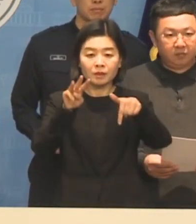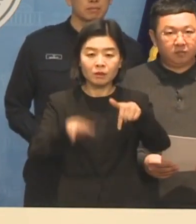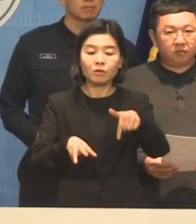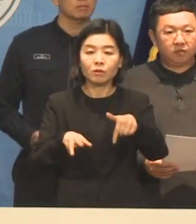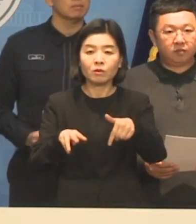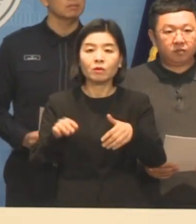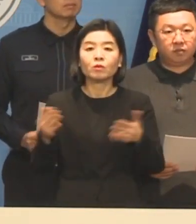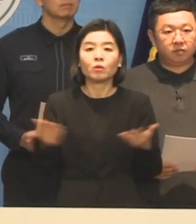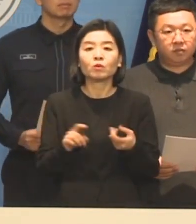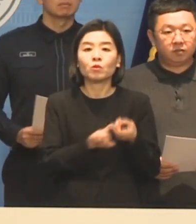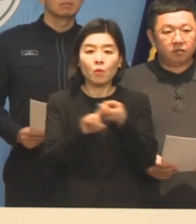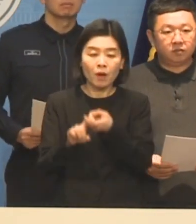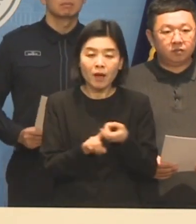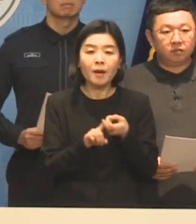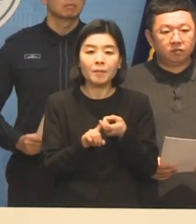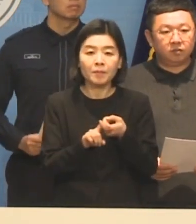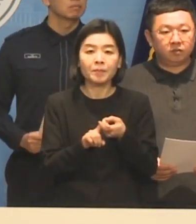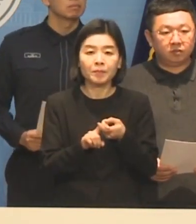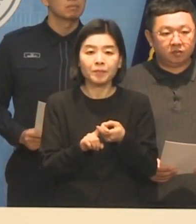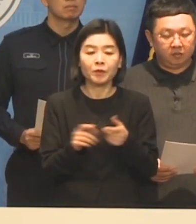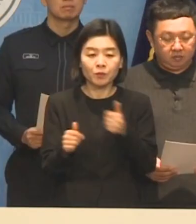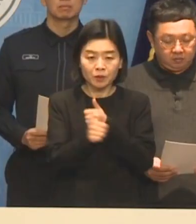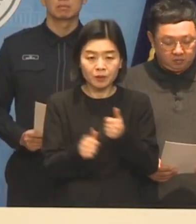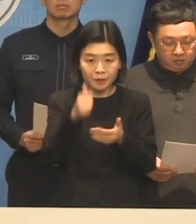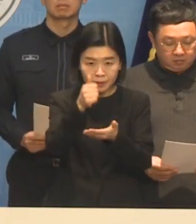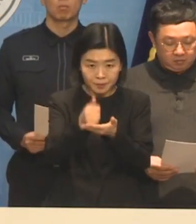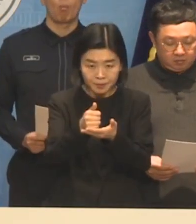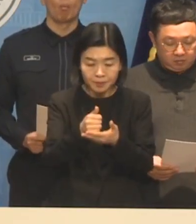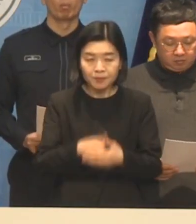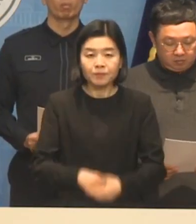인천국제공항공사 노동조합 장기호 위원장님,